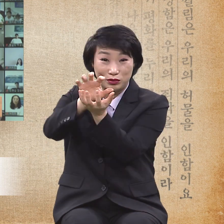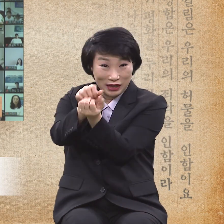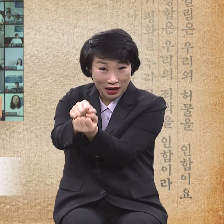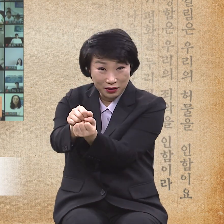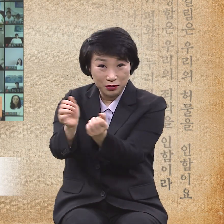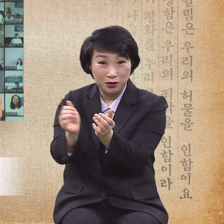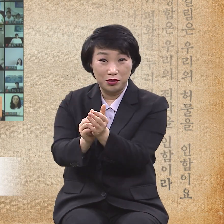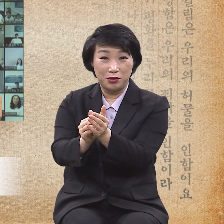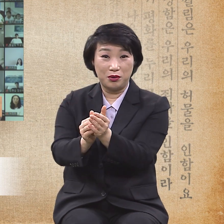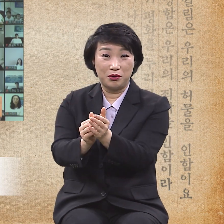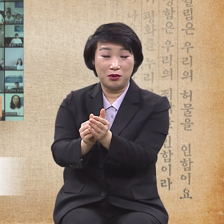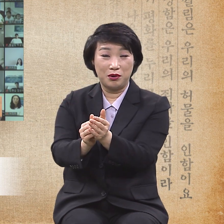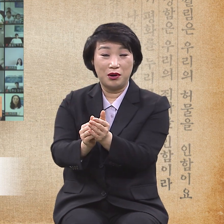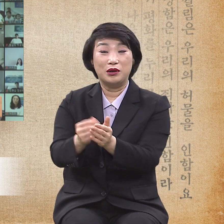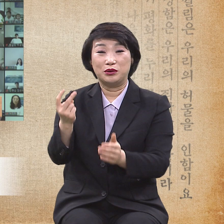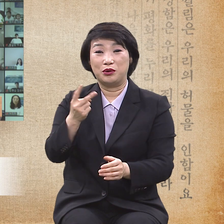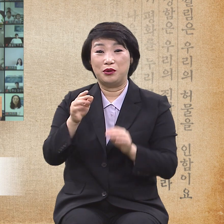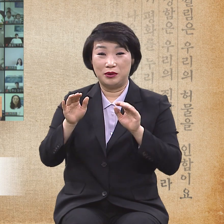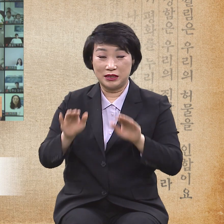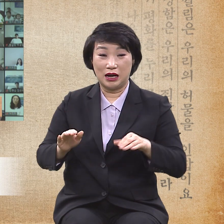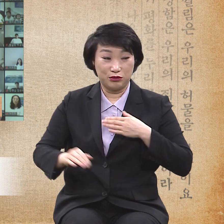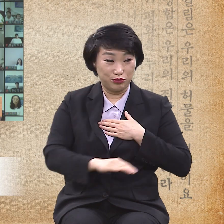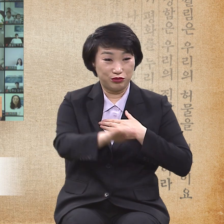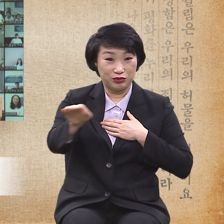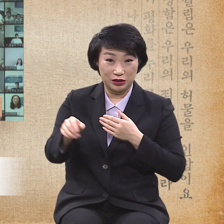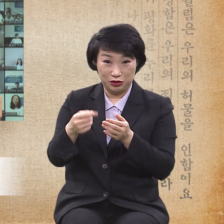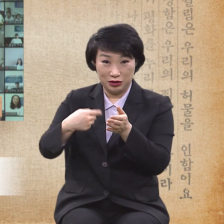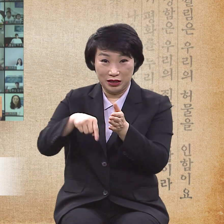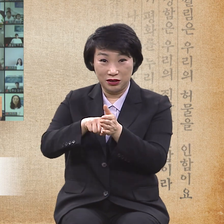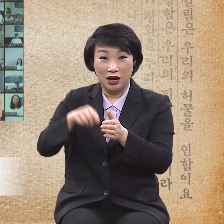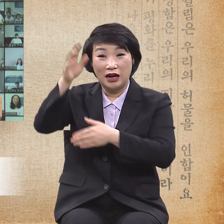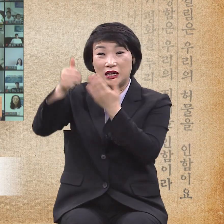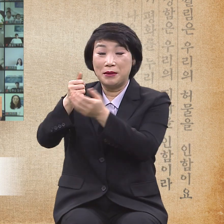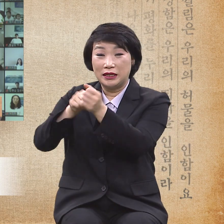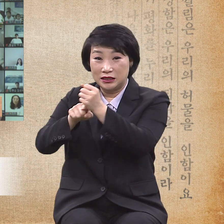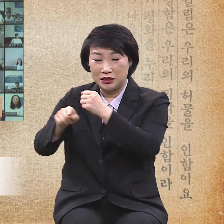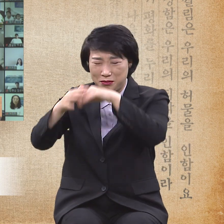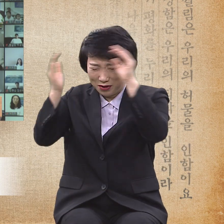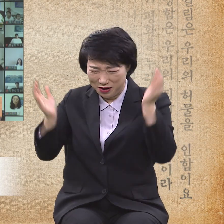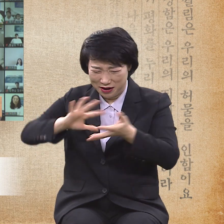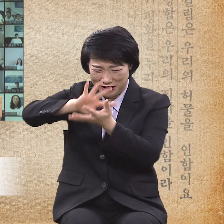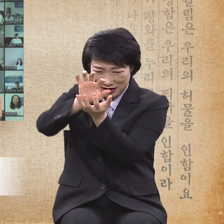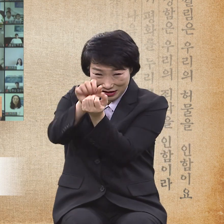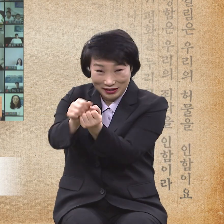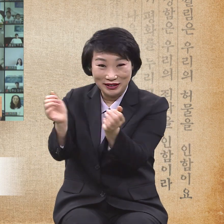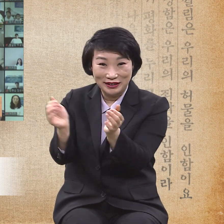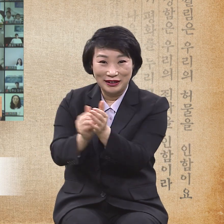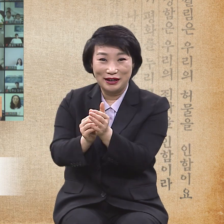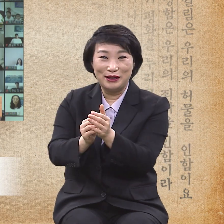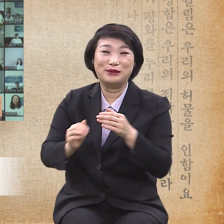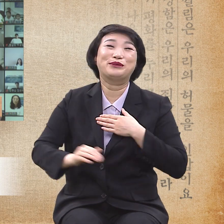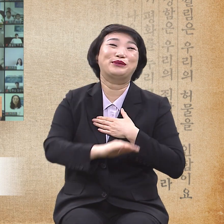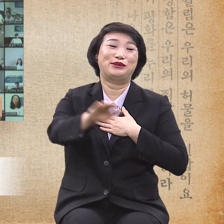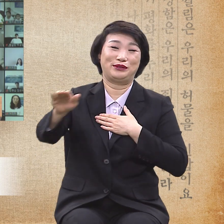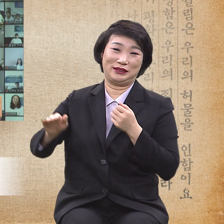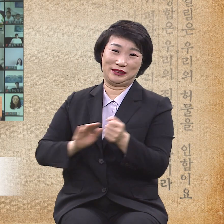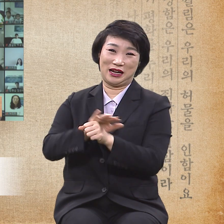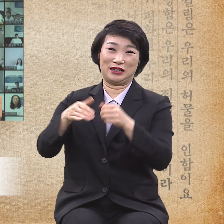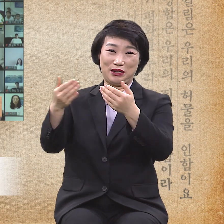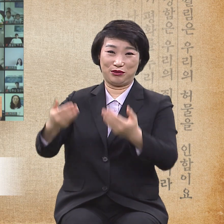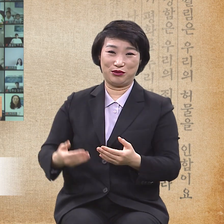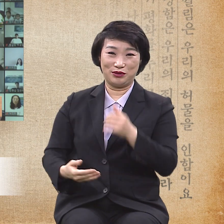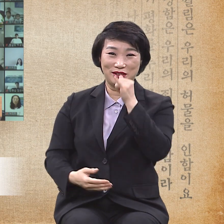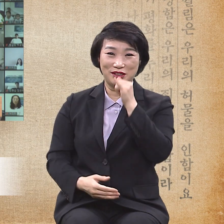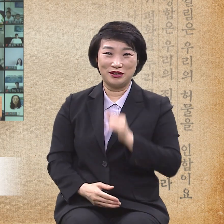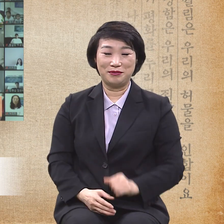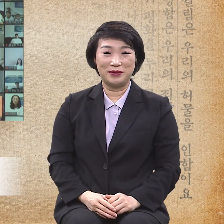다하고 그리고 우리를 위해 하나님의 뜻을 다하여 우리를 사랑하셨습니다.